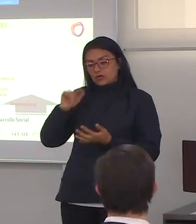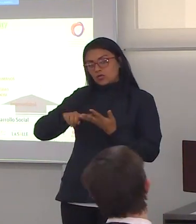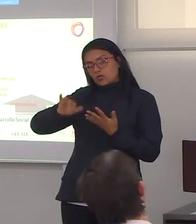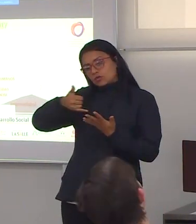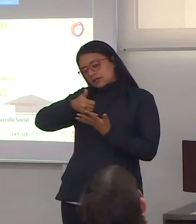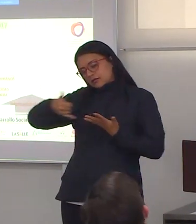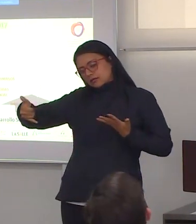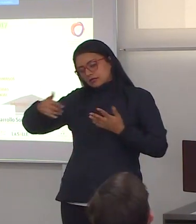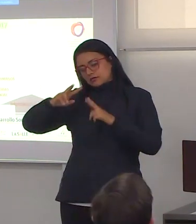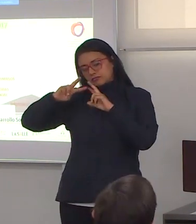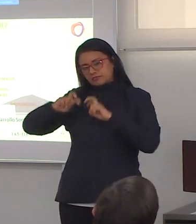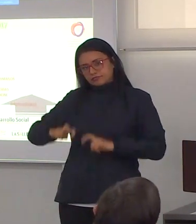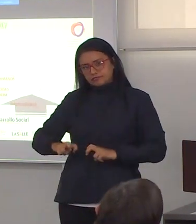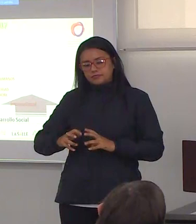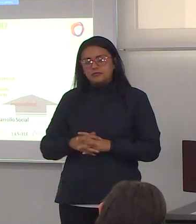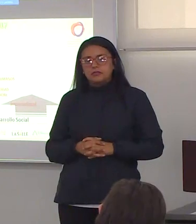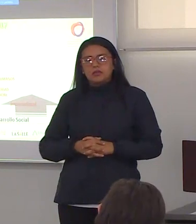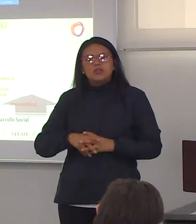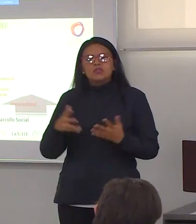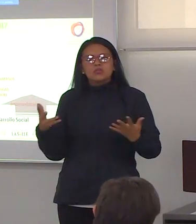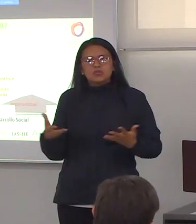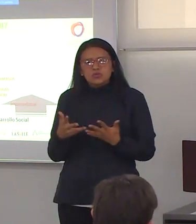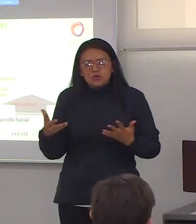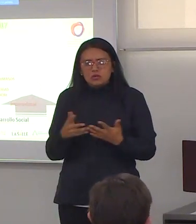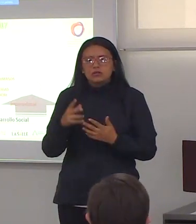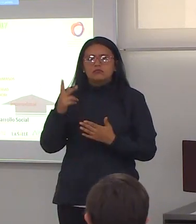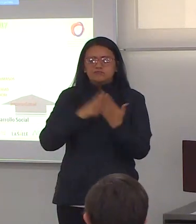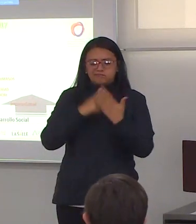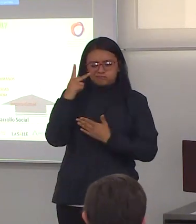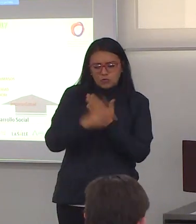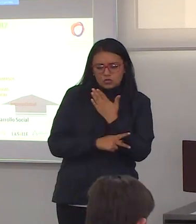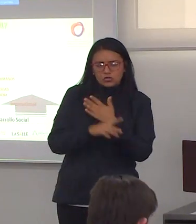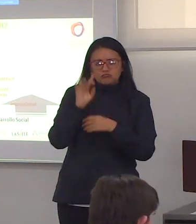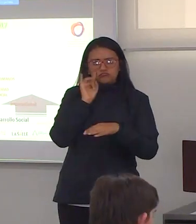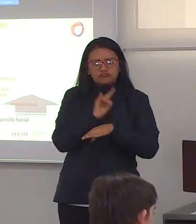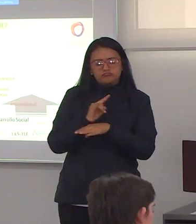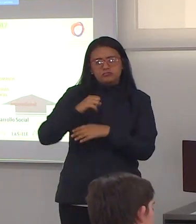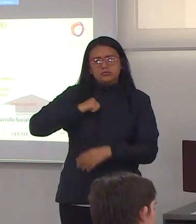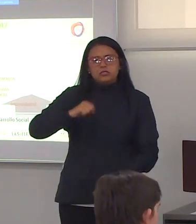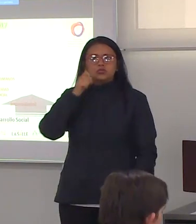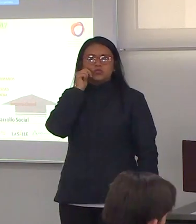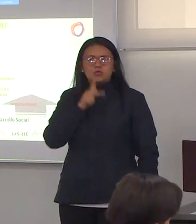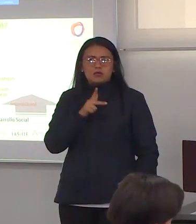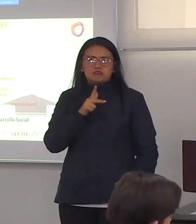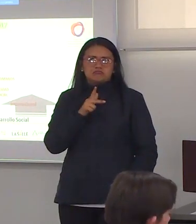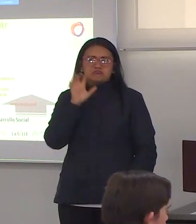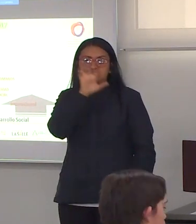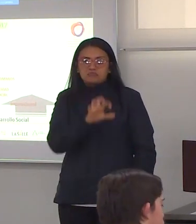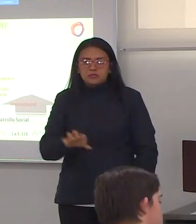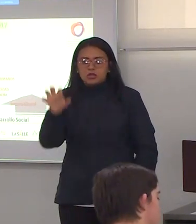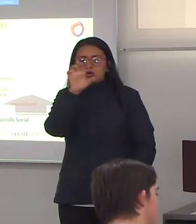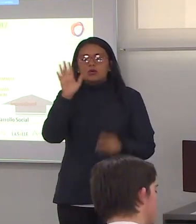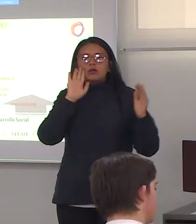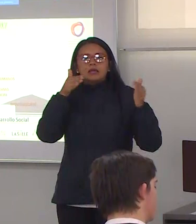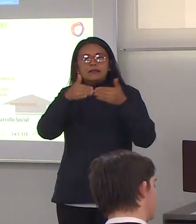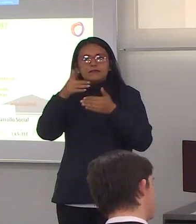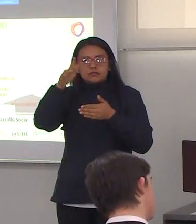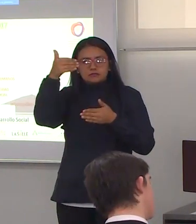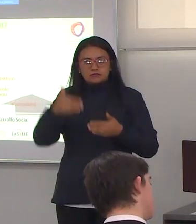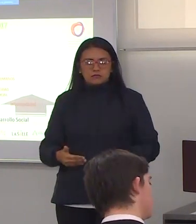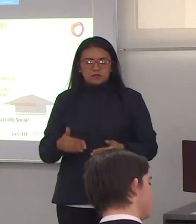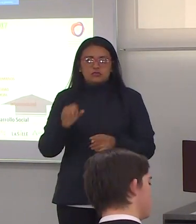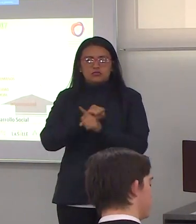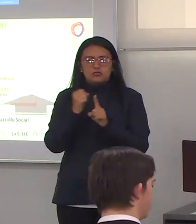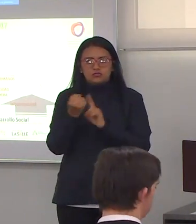otra línea que es investigación donde hemos podido hacer proyectos de monitoreo en derechos humanos en el país por ejemplo con énfasis en discapacidad